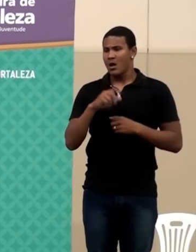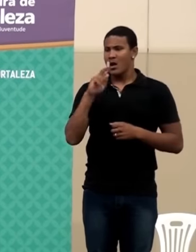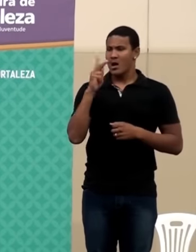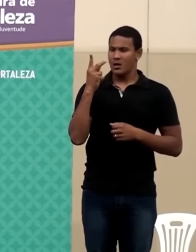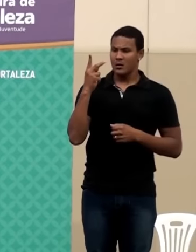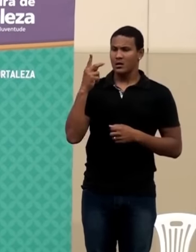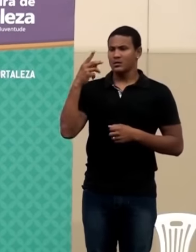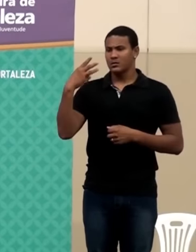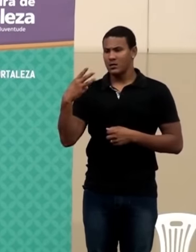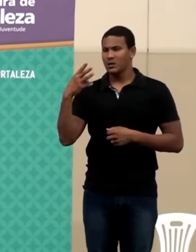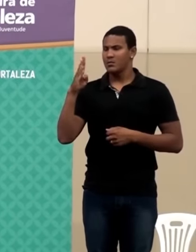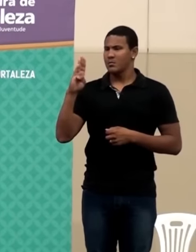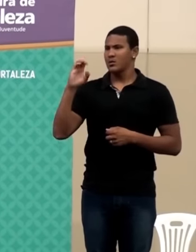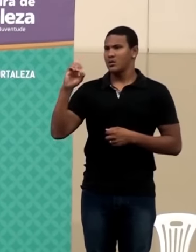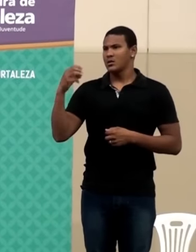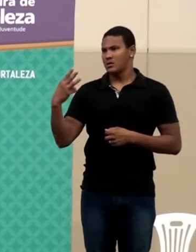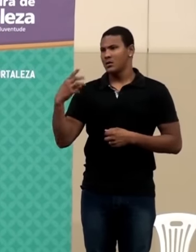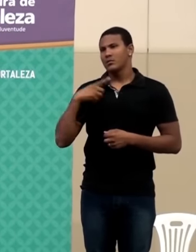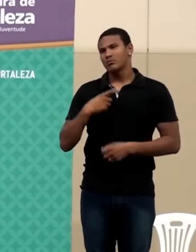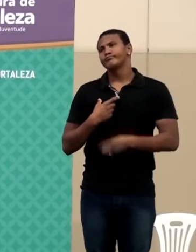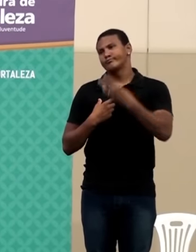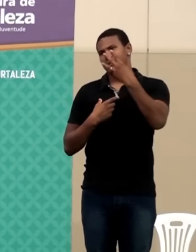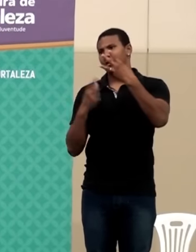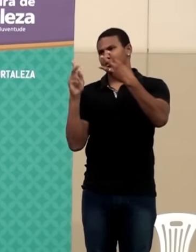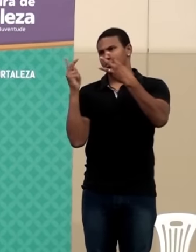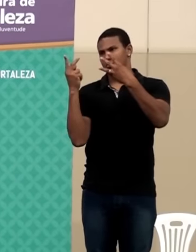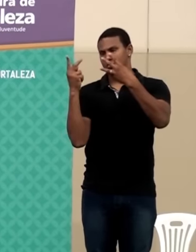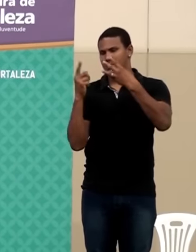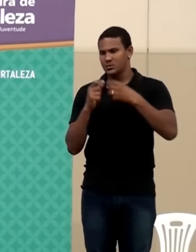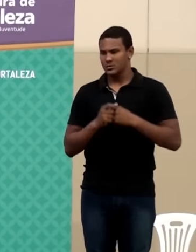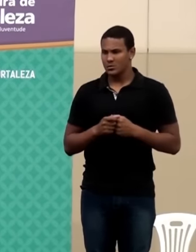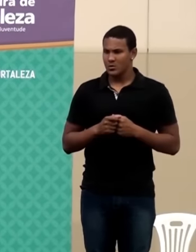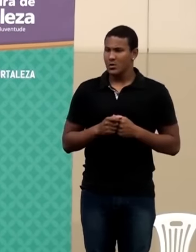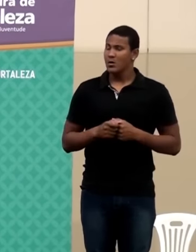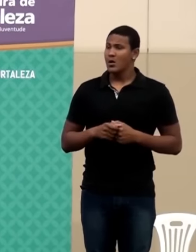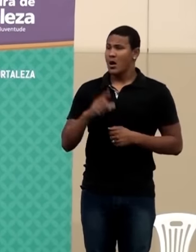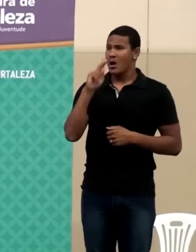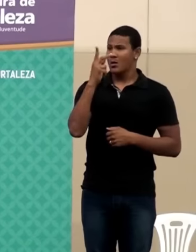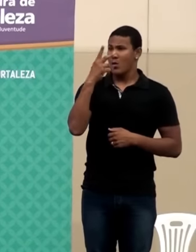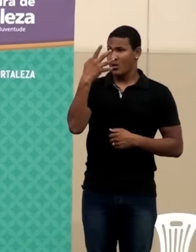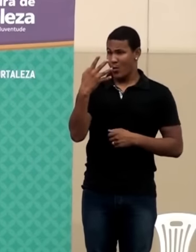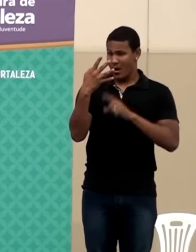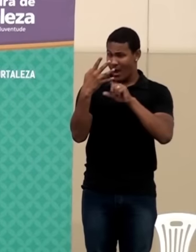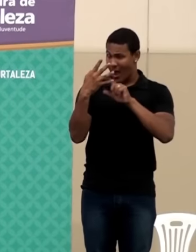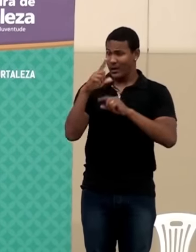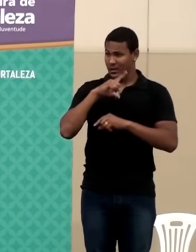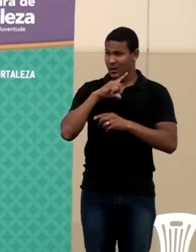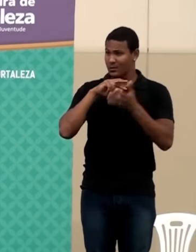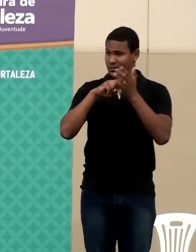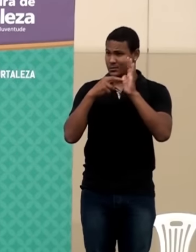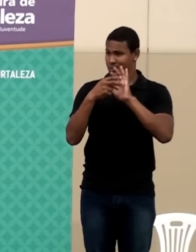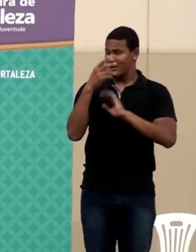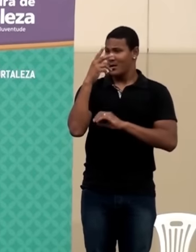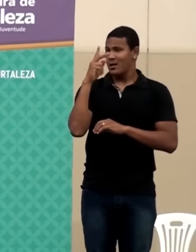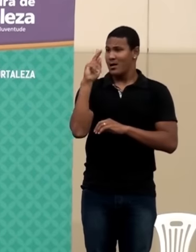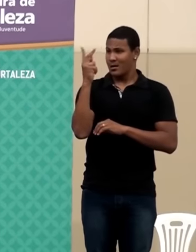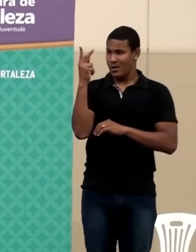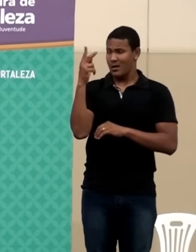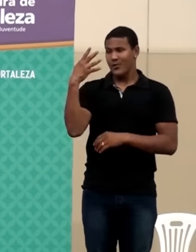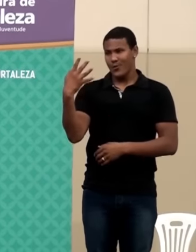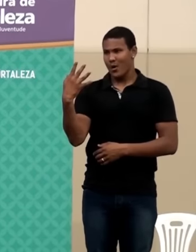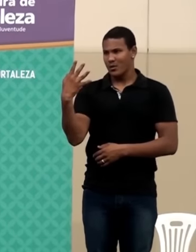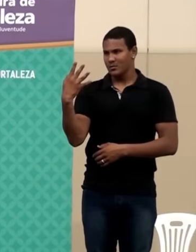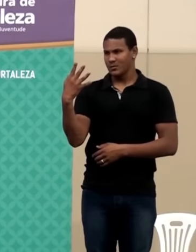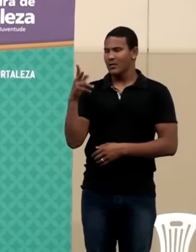H3BO3, três hidrogênios, os três serão ionizáveis. E o H4P2O7, quatro hidrogênios, todos também